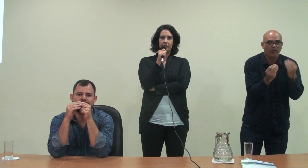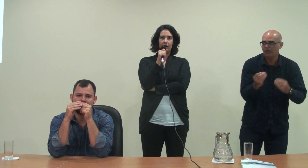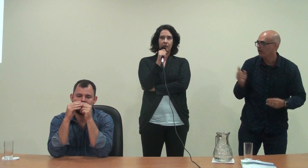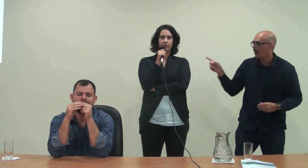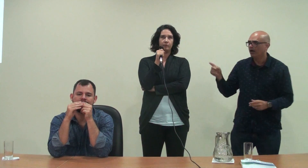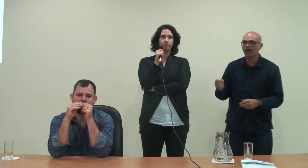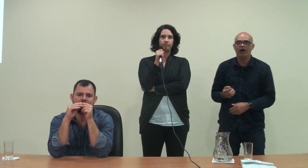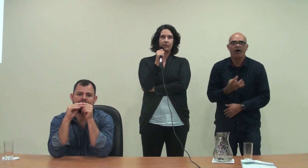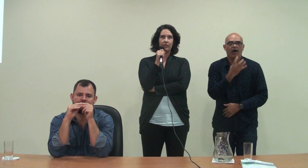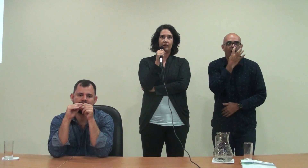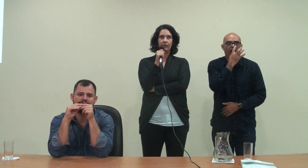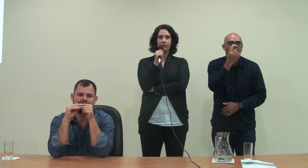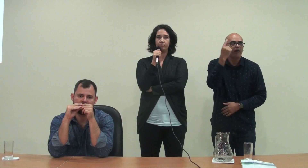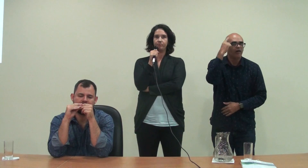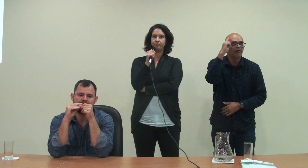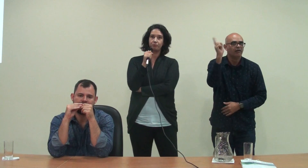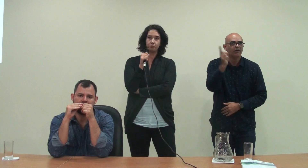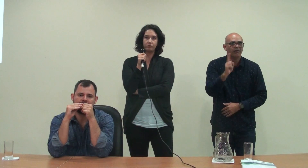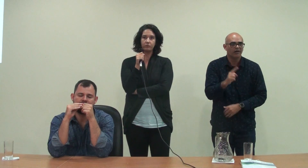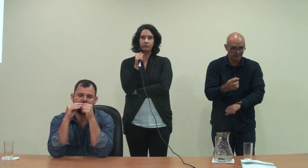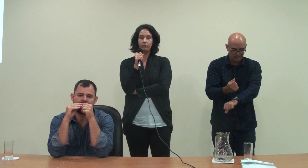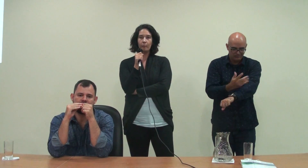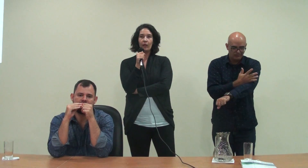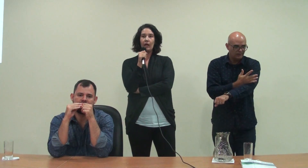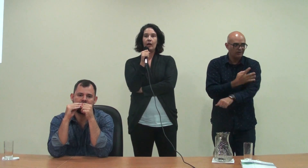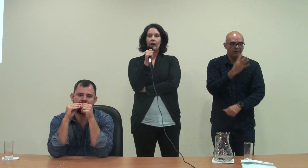Então, a gente sabe que